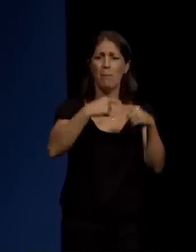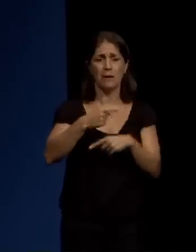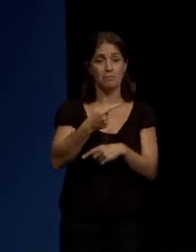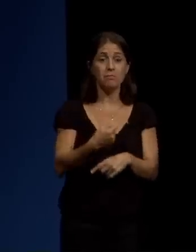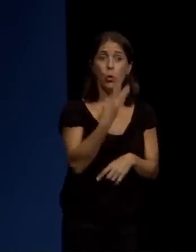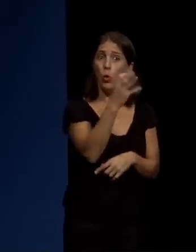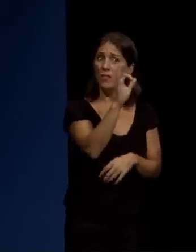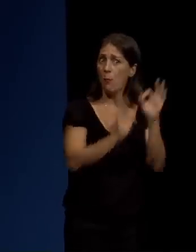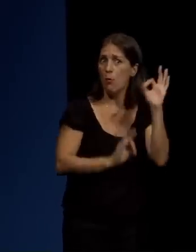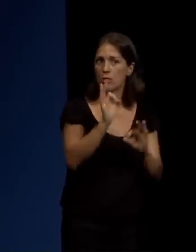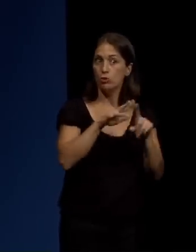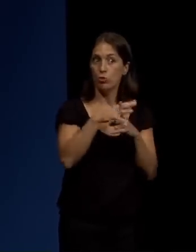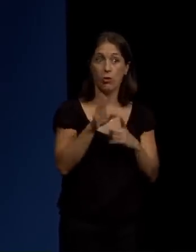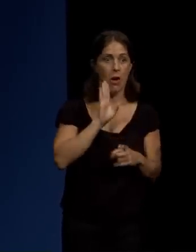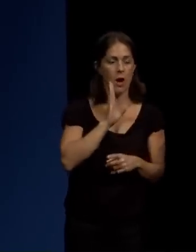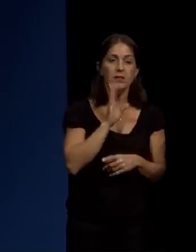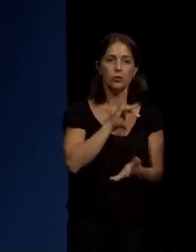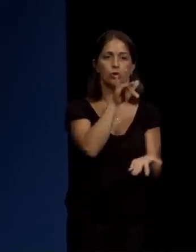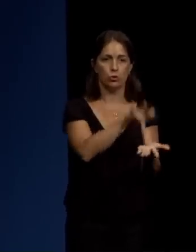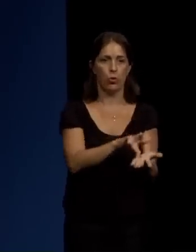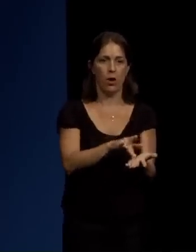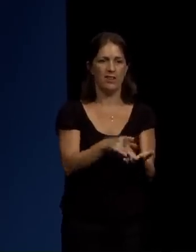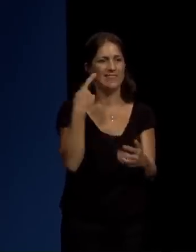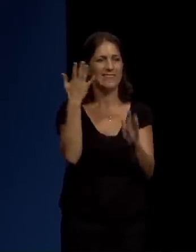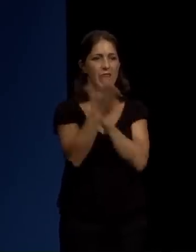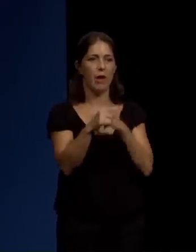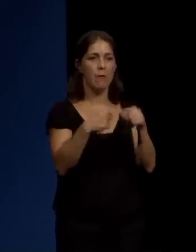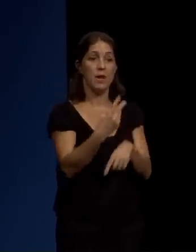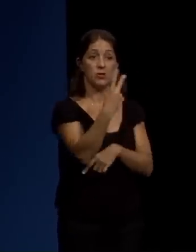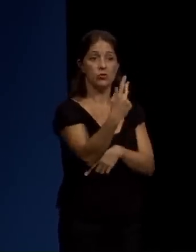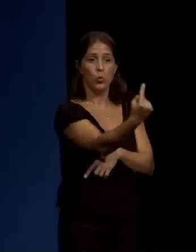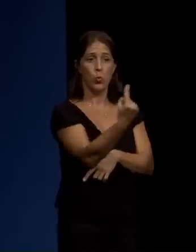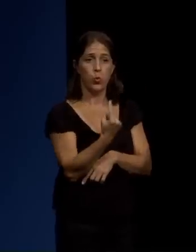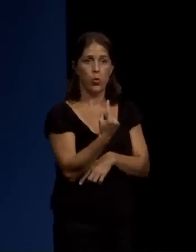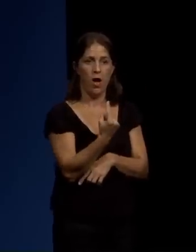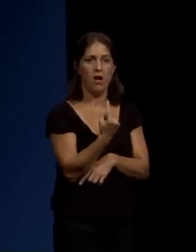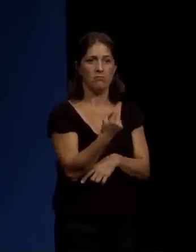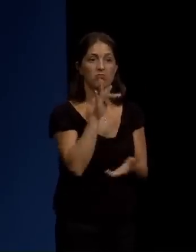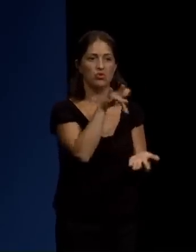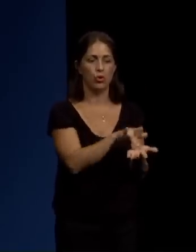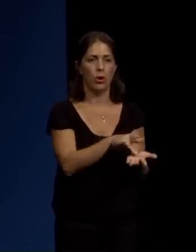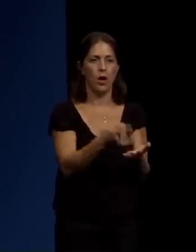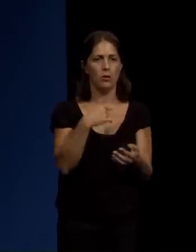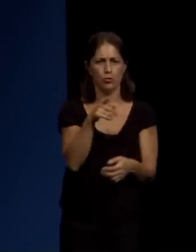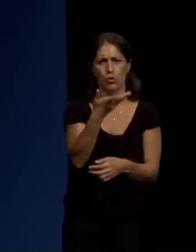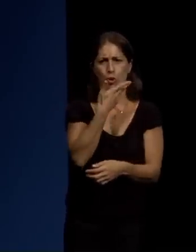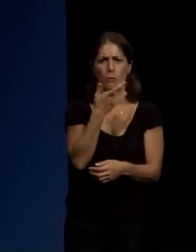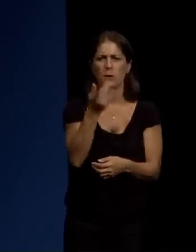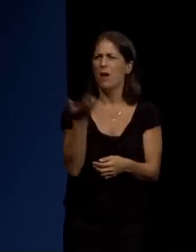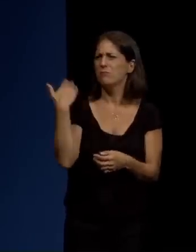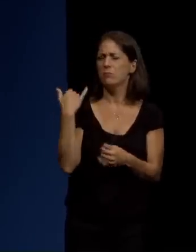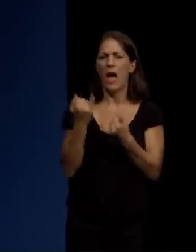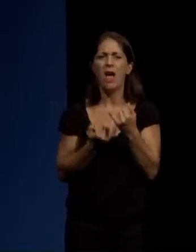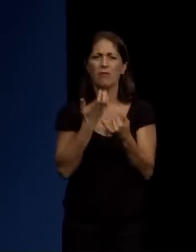familias atópase nesa situación. Case unha de cada dúas, coñecédelos ben. Temos que escoitar a voz dos que foron vítima da